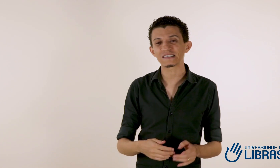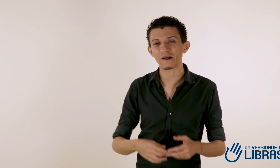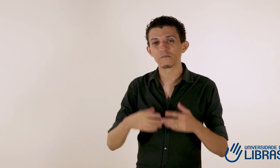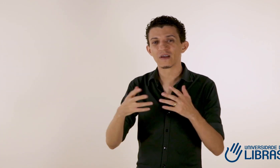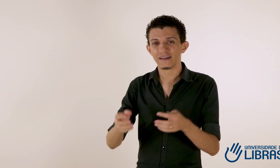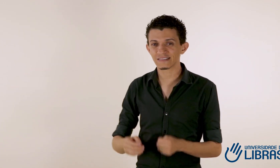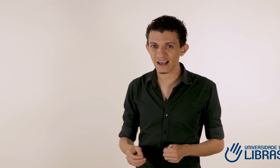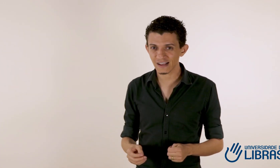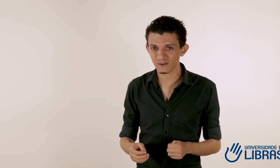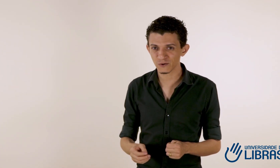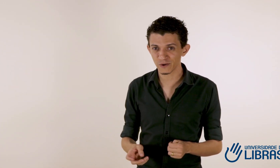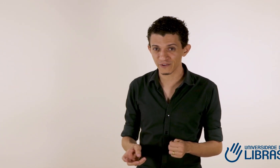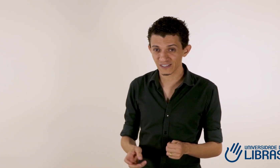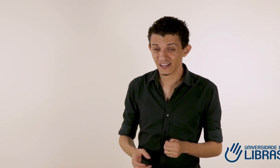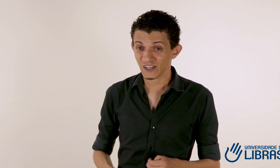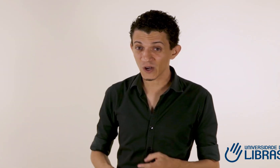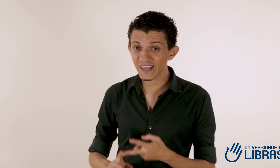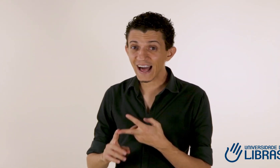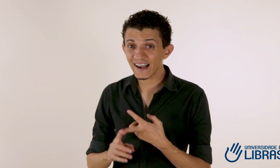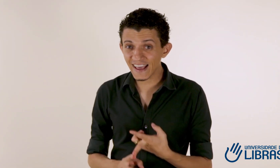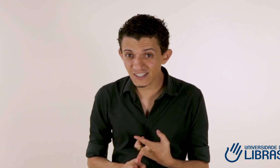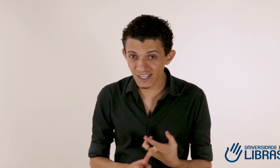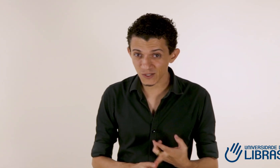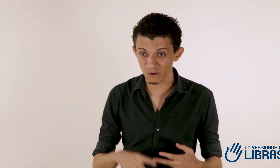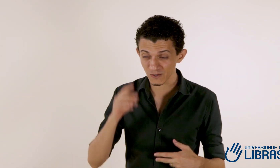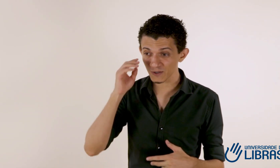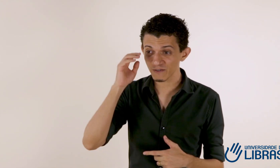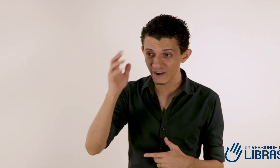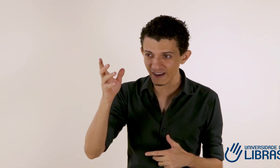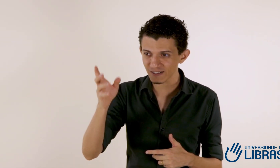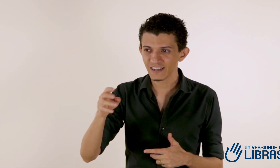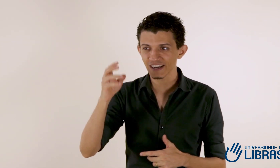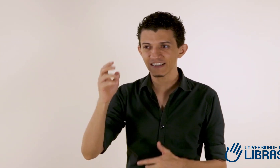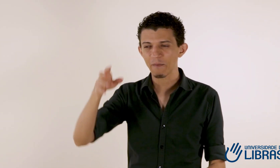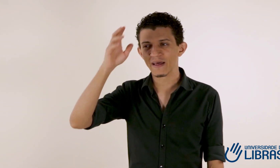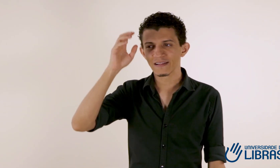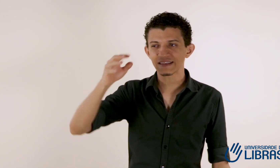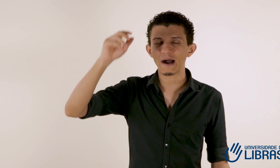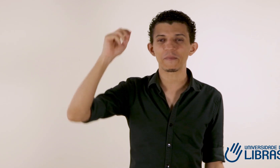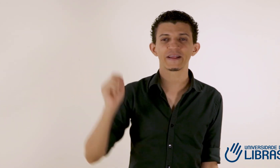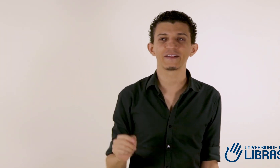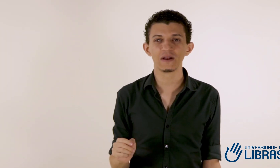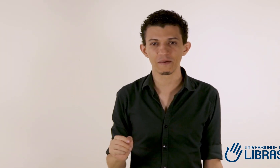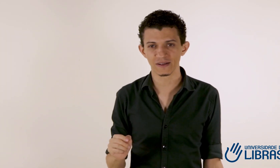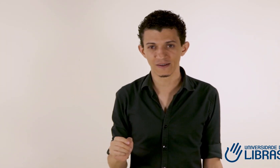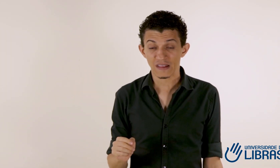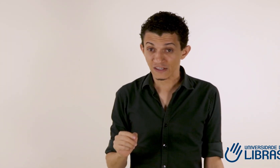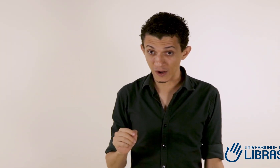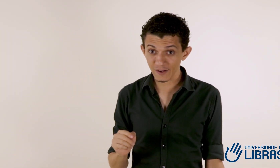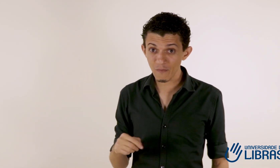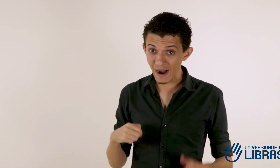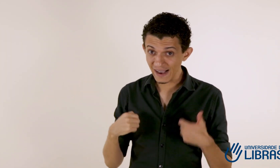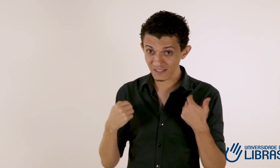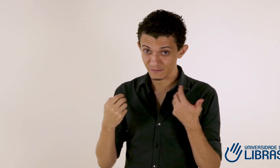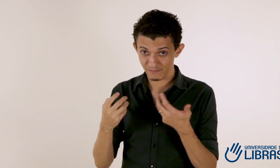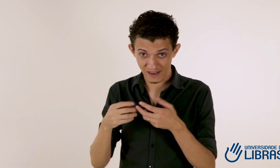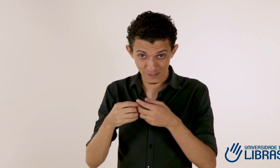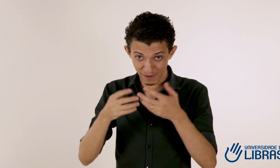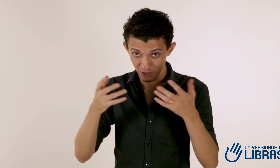passaram nessa relação com os ouvintes. Só que além disso, quando o surdo vê isso, já sabe, tá aprendendo Libras. Só que o mais